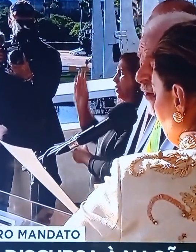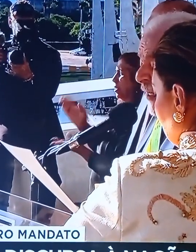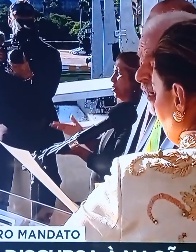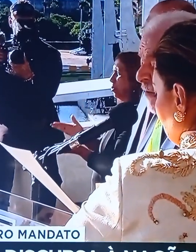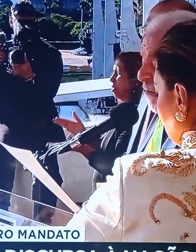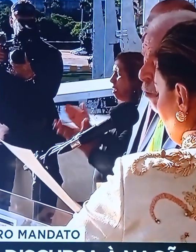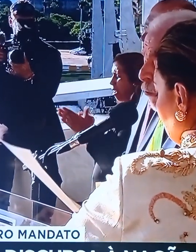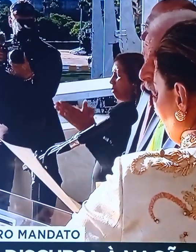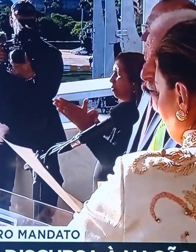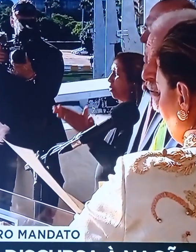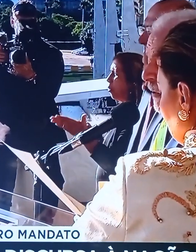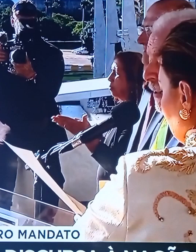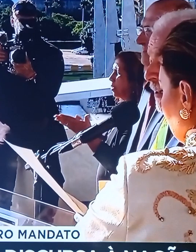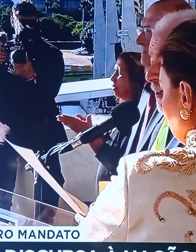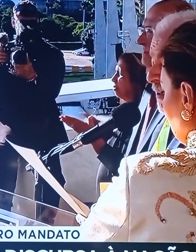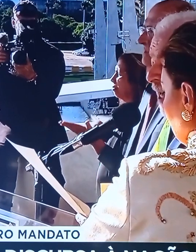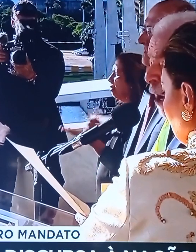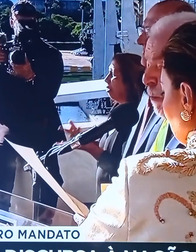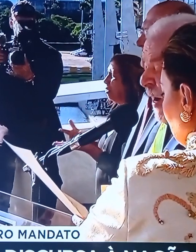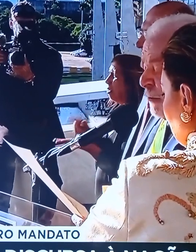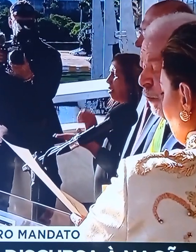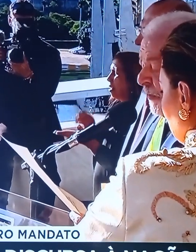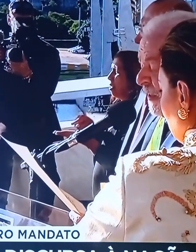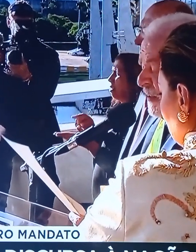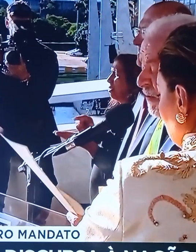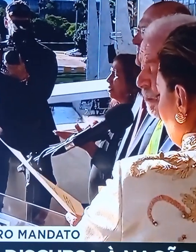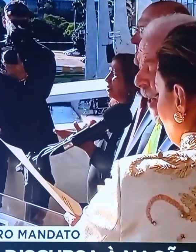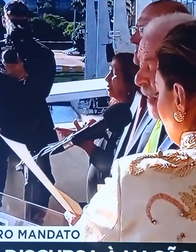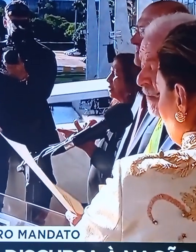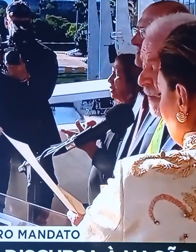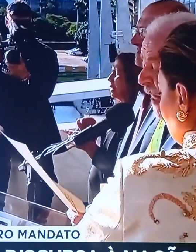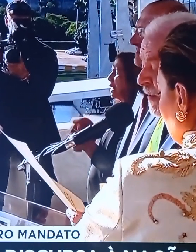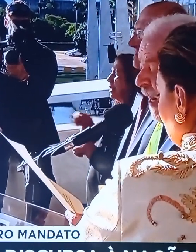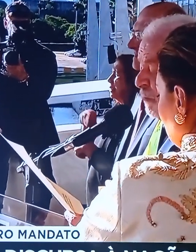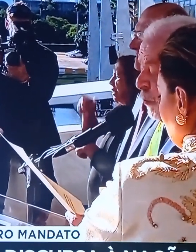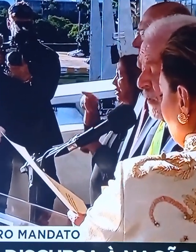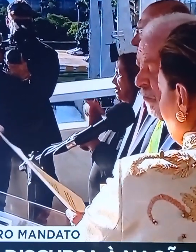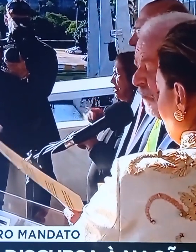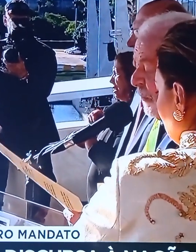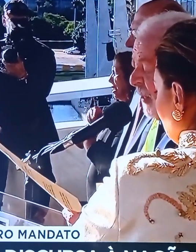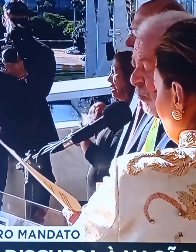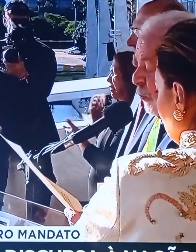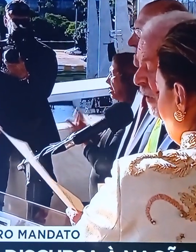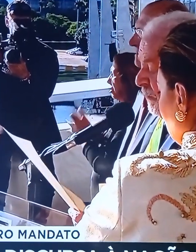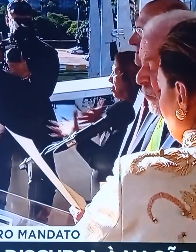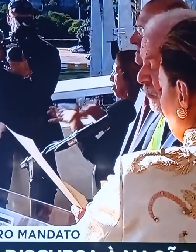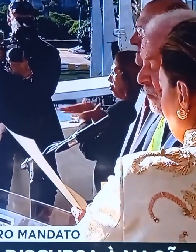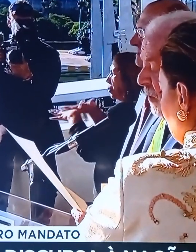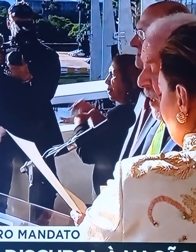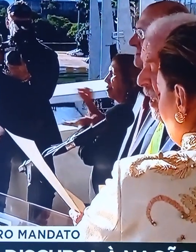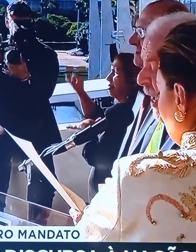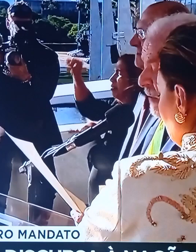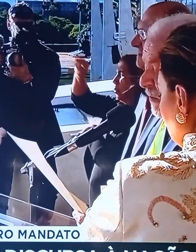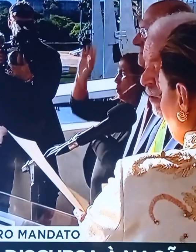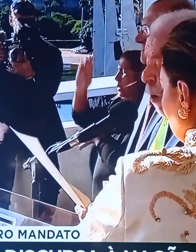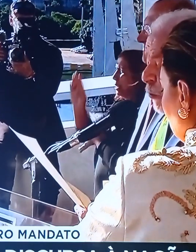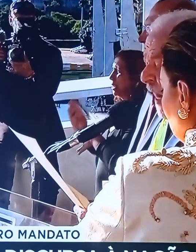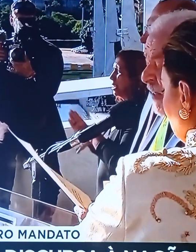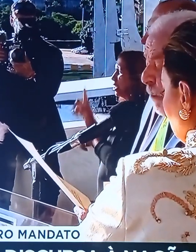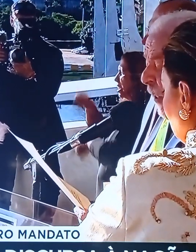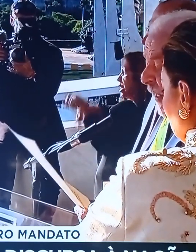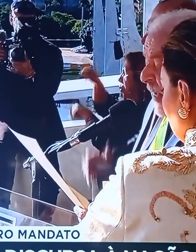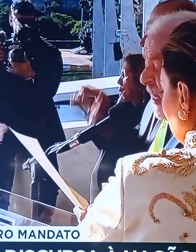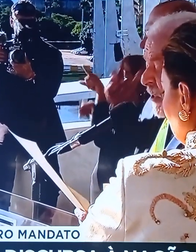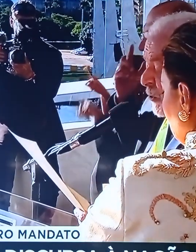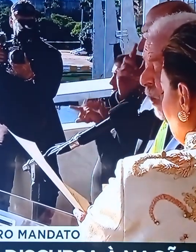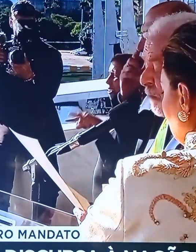é filha da desigualdade, que é a mãe dos grandes males que atrasam o desenvolvimento do Brasil. A